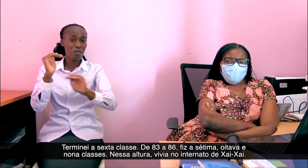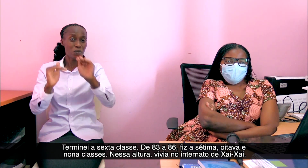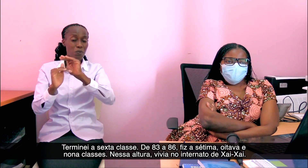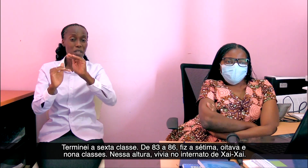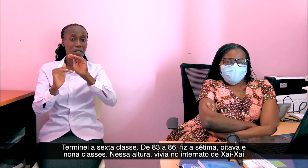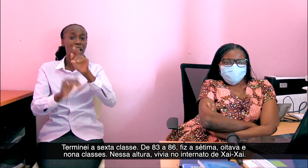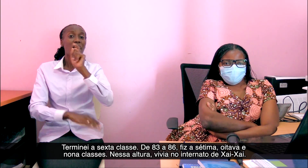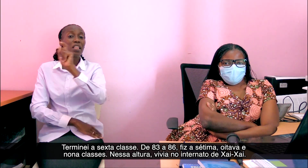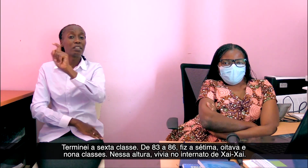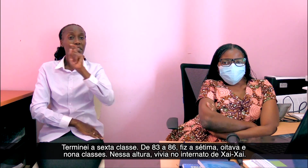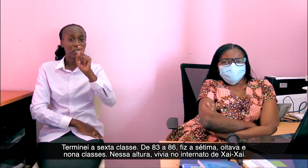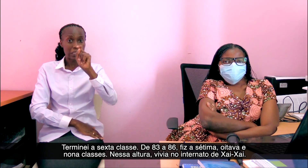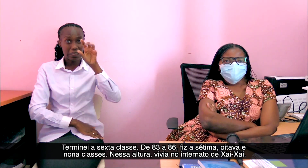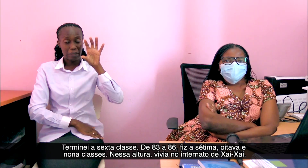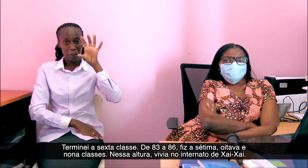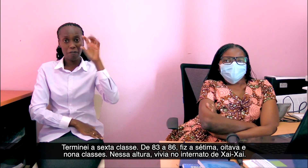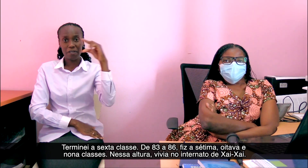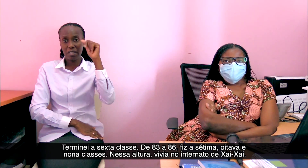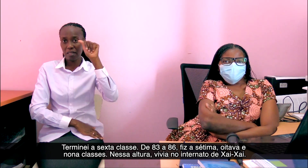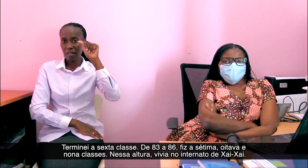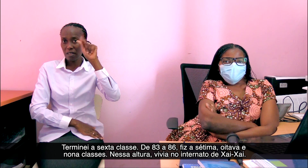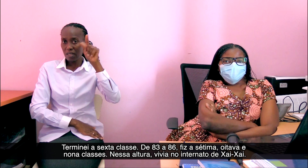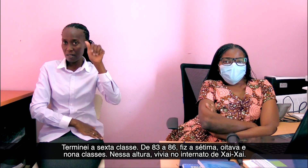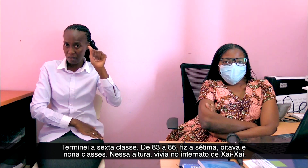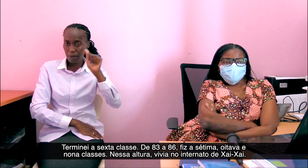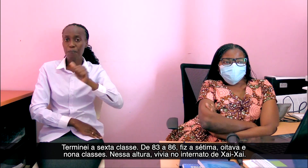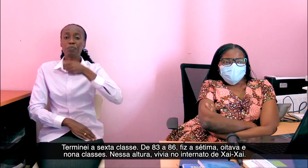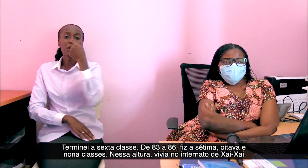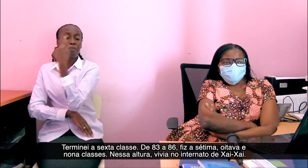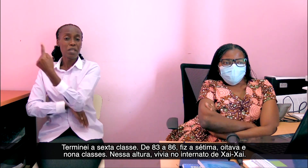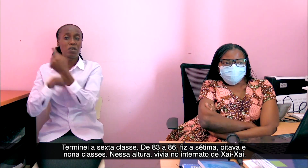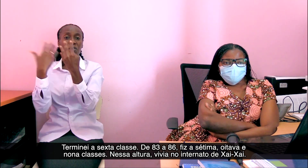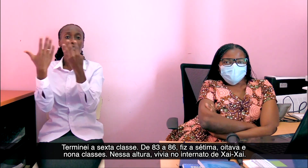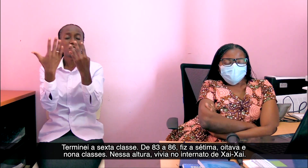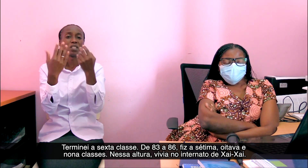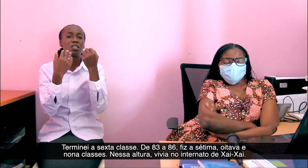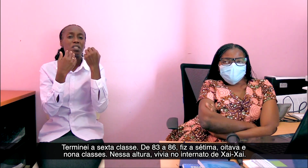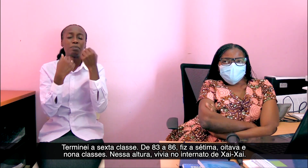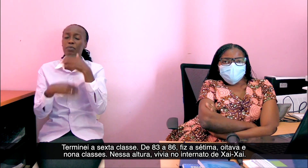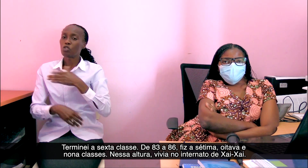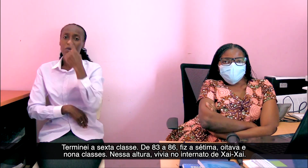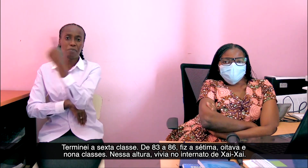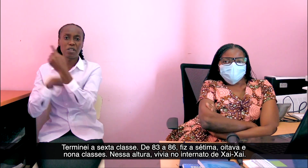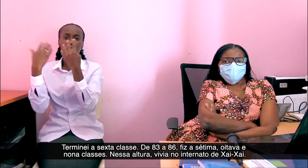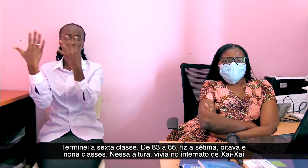Terminei a sexta classe. E em 83 até 89, até 86